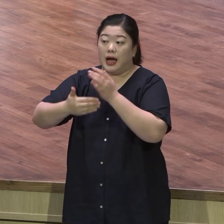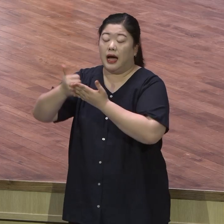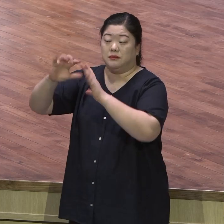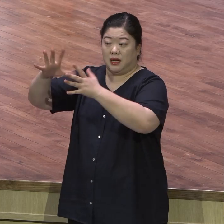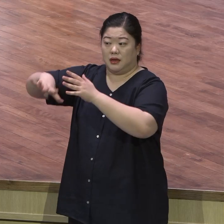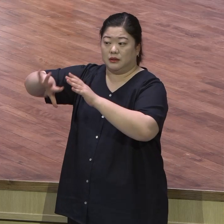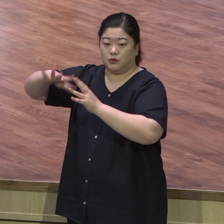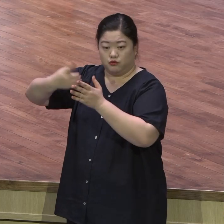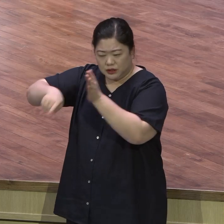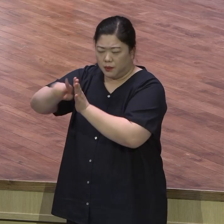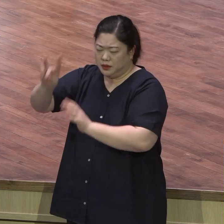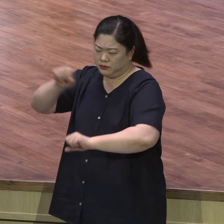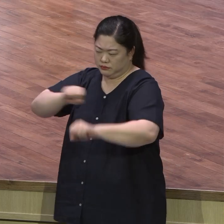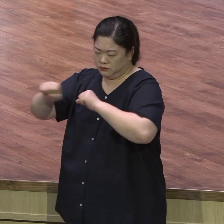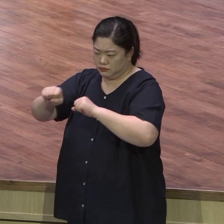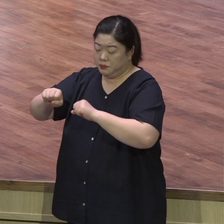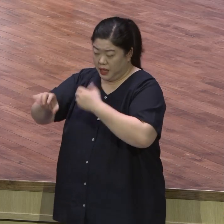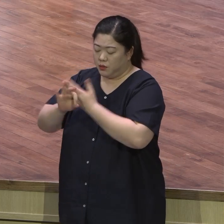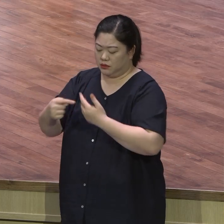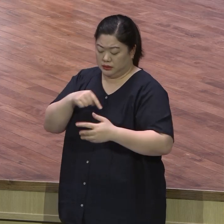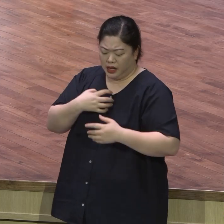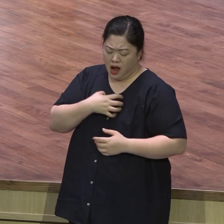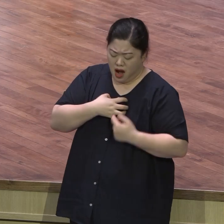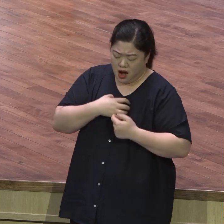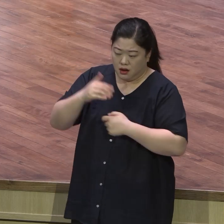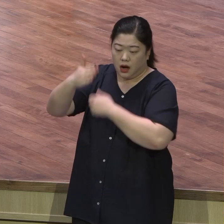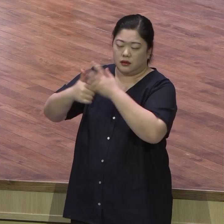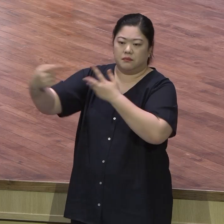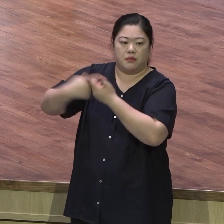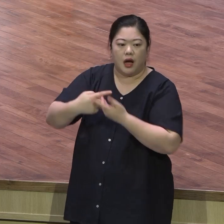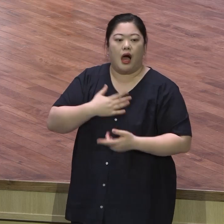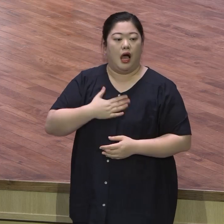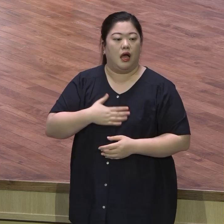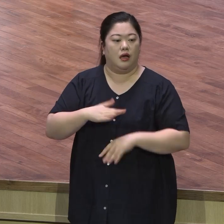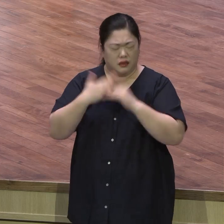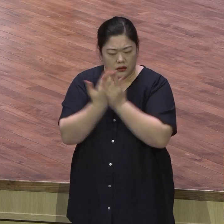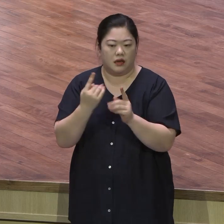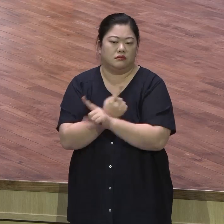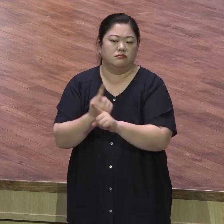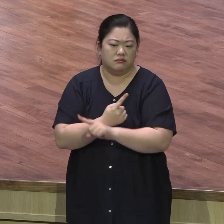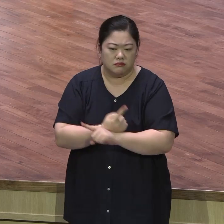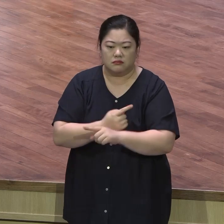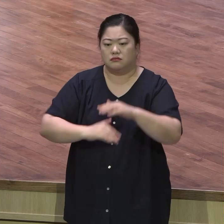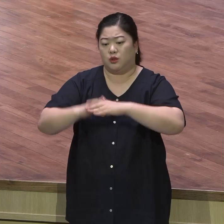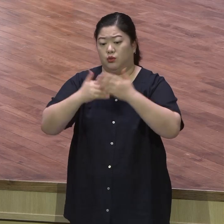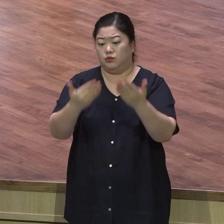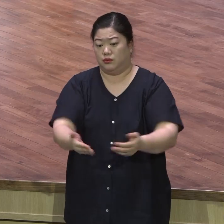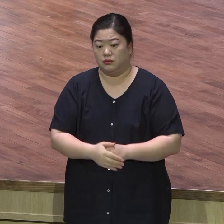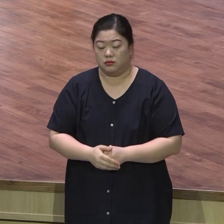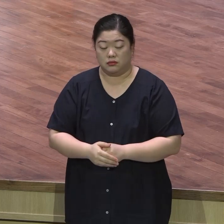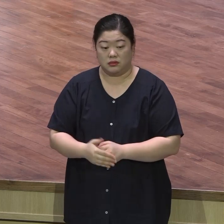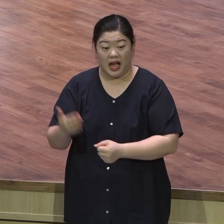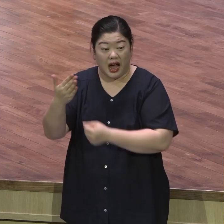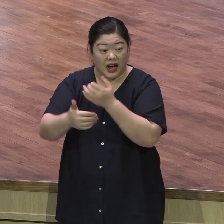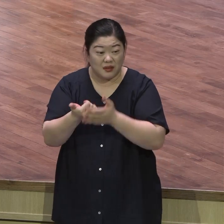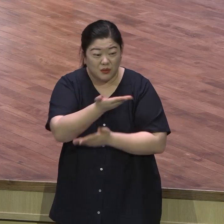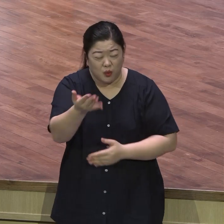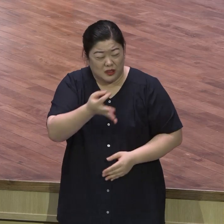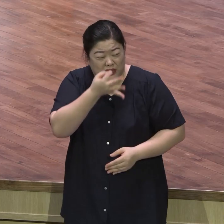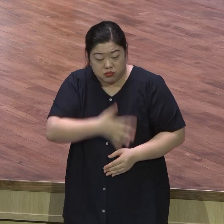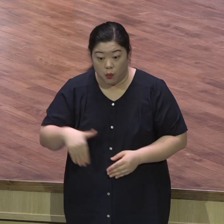그 나라와 그의 의의를 위해서 살면 하나님이 전능하신데 여러분 행편, 처지 모릅니까? 다 알고 있습니다.